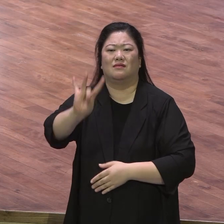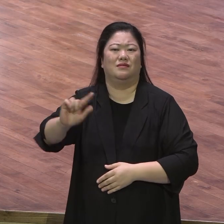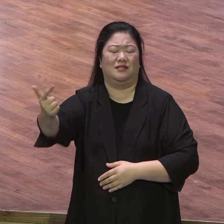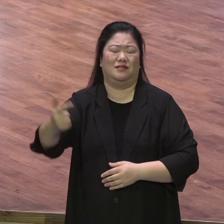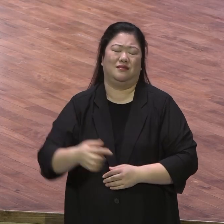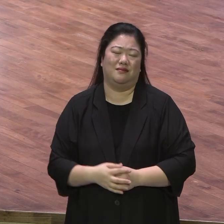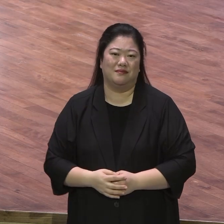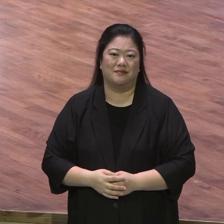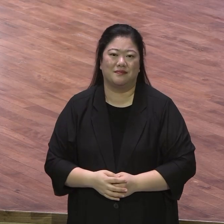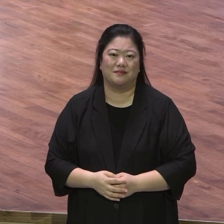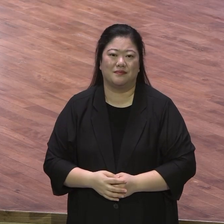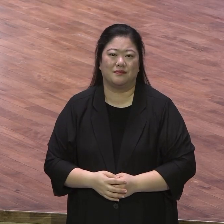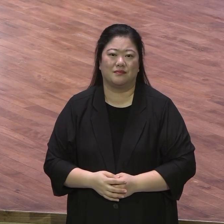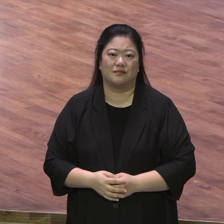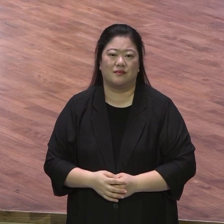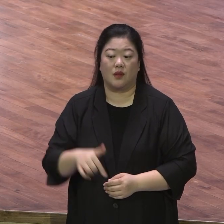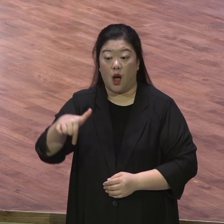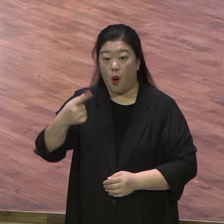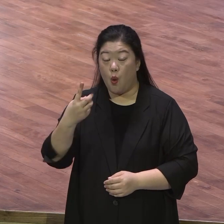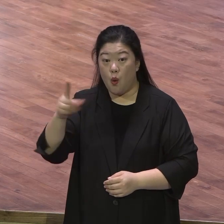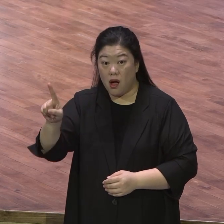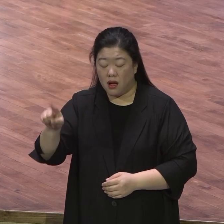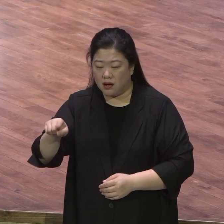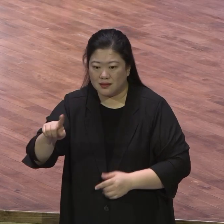이겁니다 이거 고라다순들이 이거예요